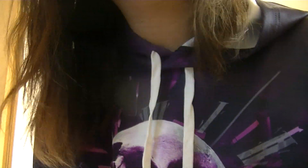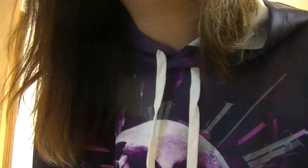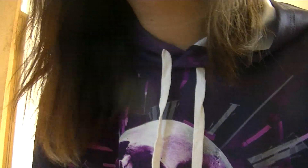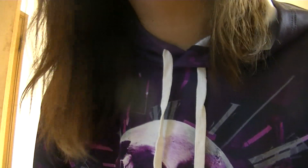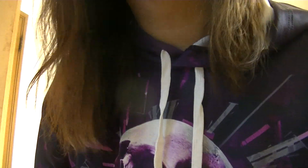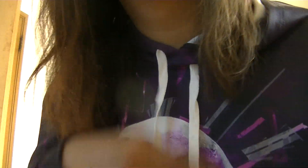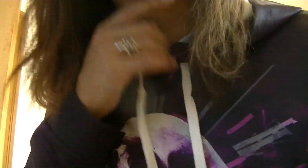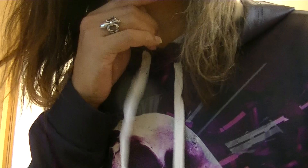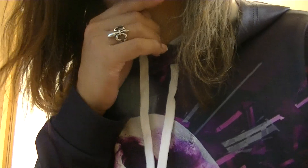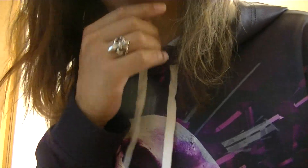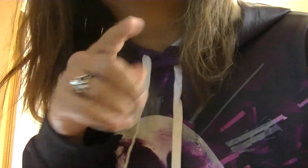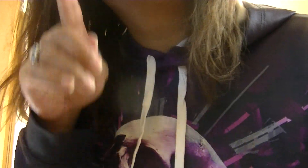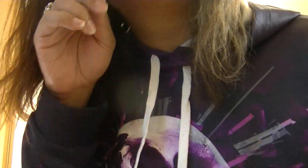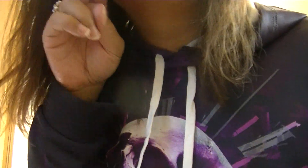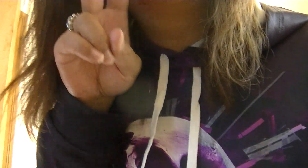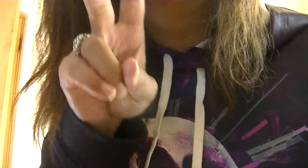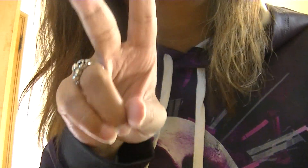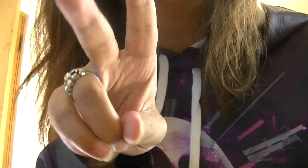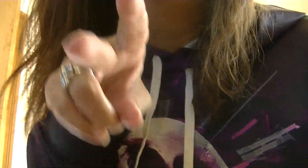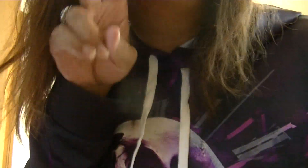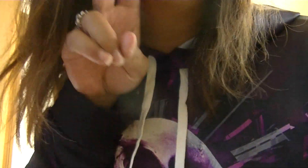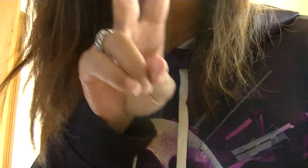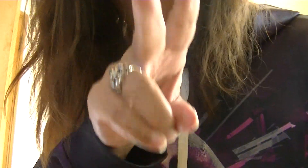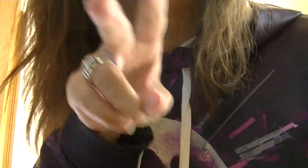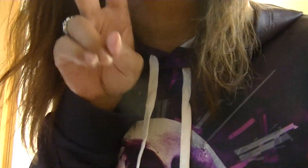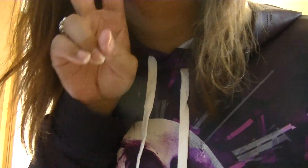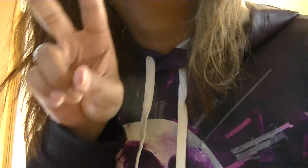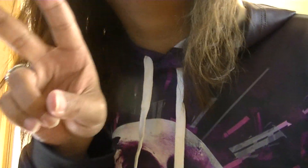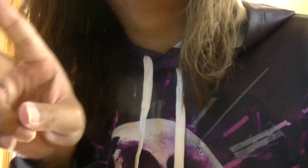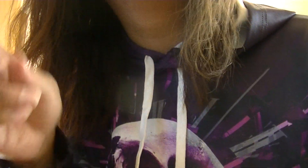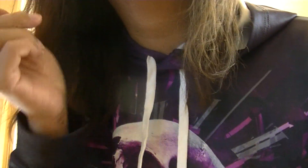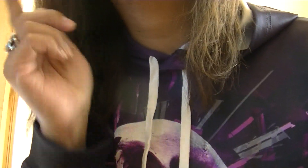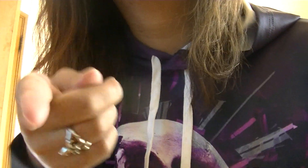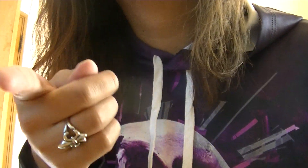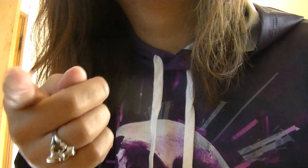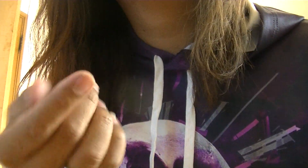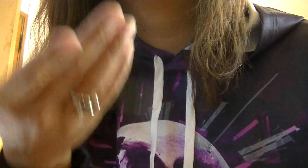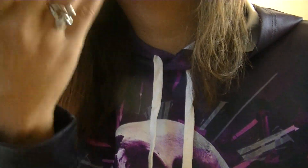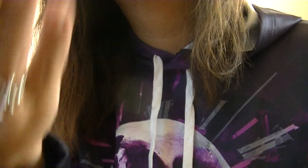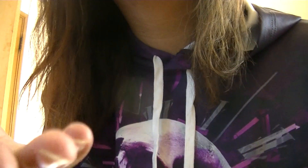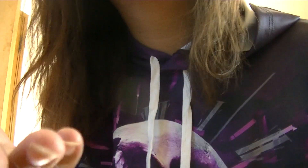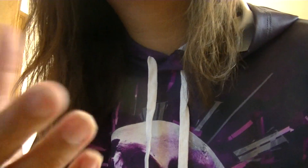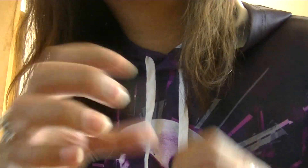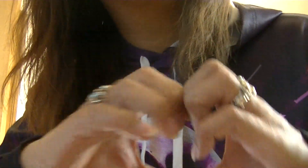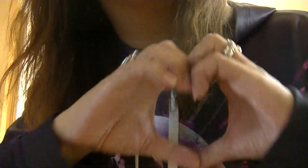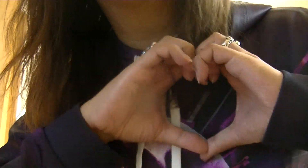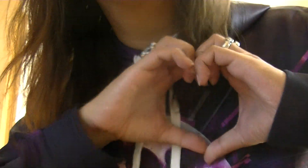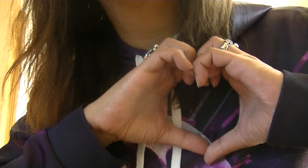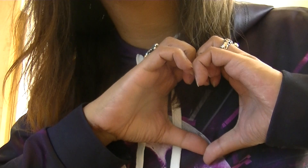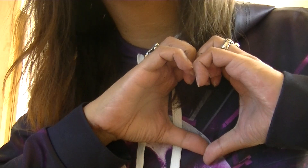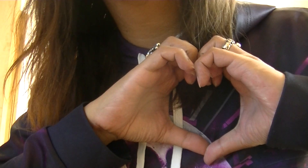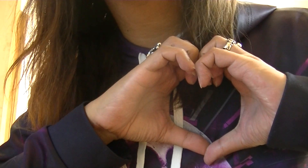真面目に見つめた君が恋